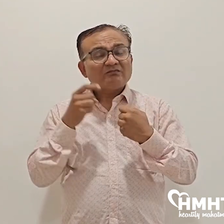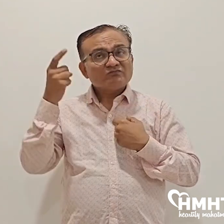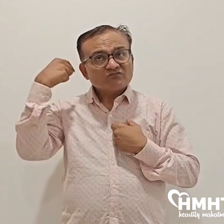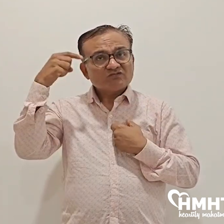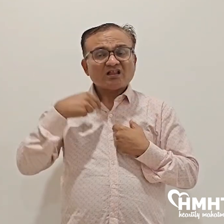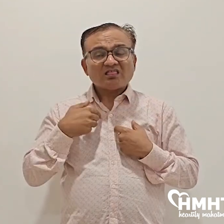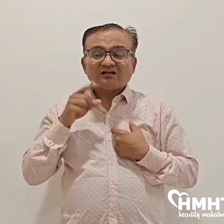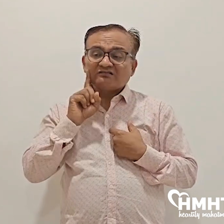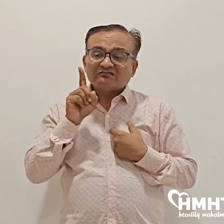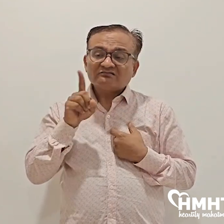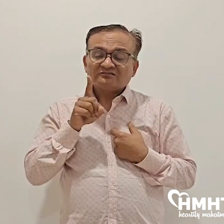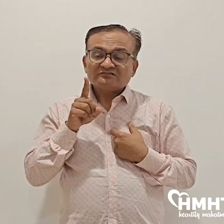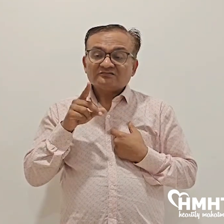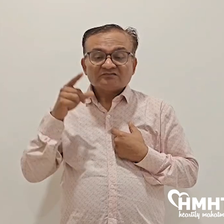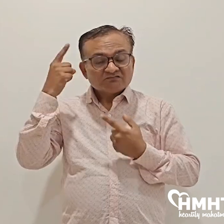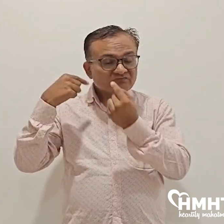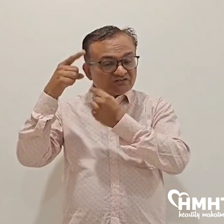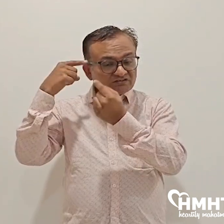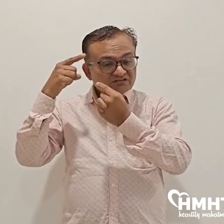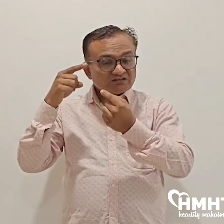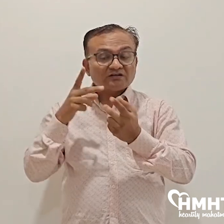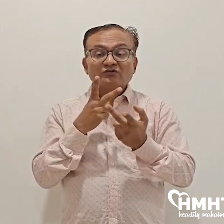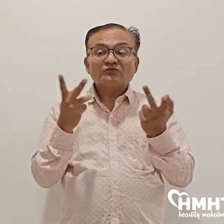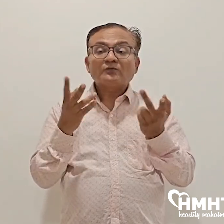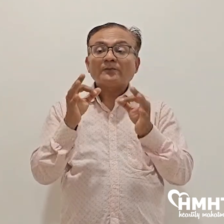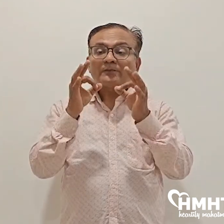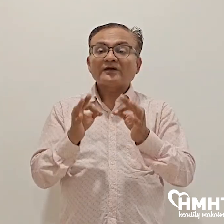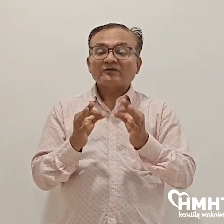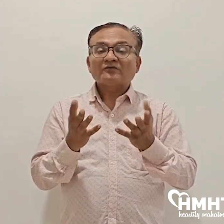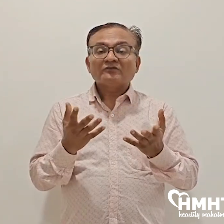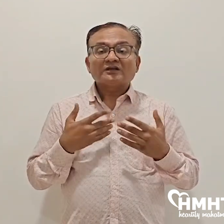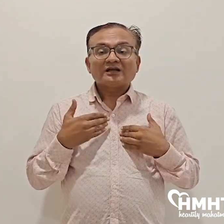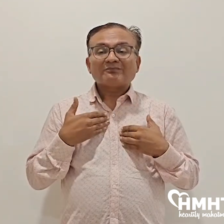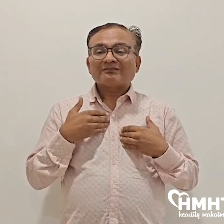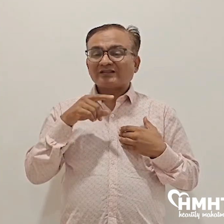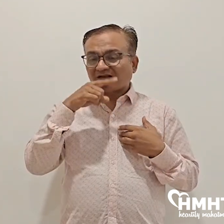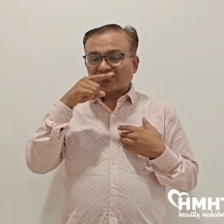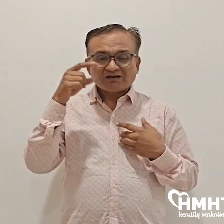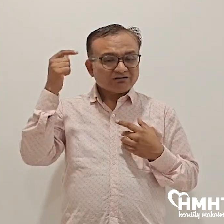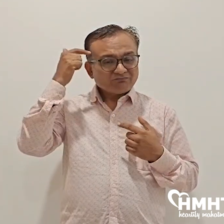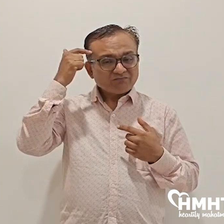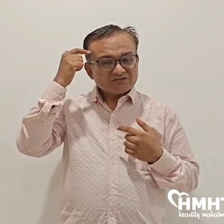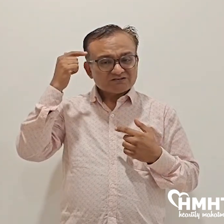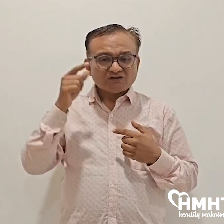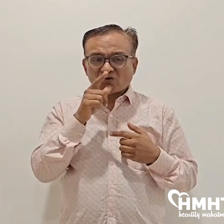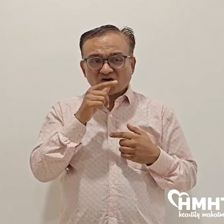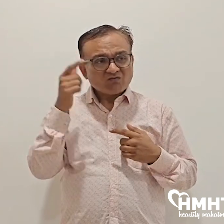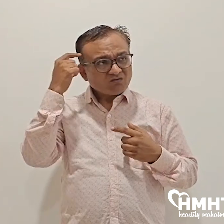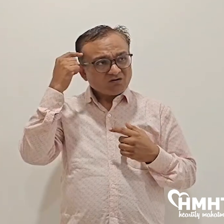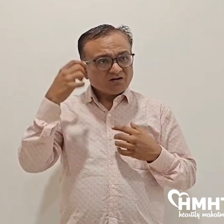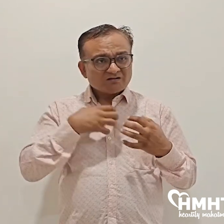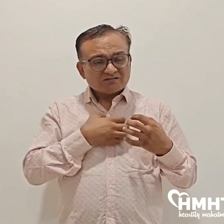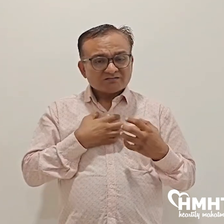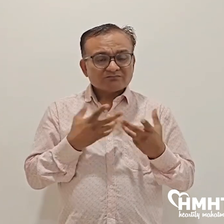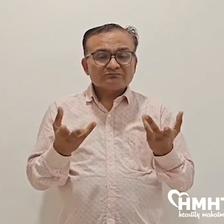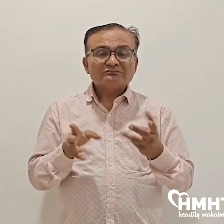એનાથી ફેરફાર શું થાય? તો કે આપણા દોષો જેમ જેમ ચોખ્ખા થાય ને, મારા હાથમાં દોરડું બાંધ્યું હોય ને તારા હાથમાં બાંધ્યું હોય ને પછી હું ખેંચું તો